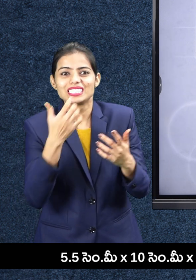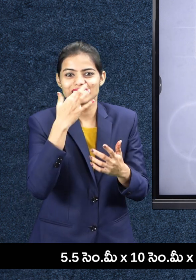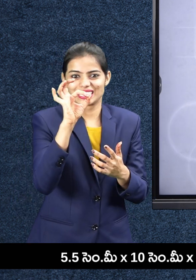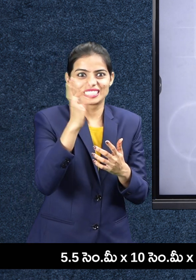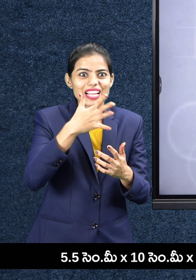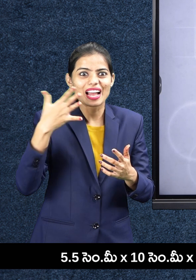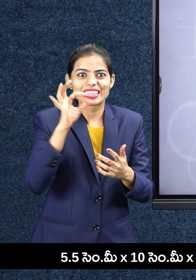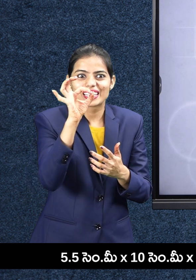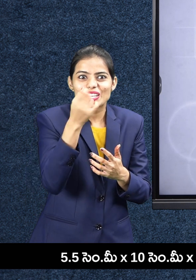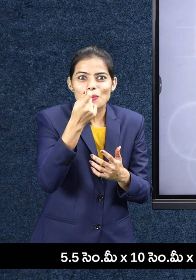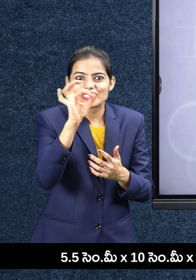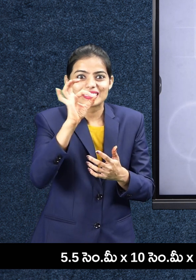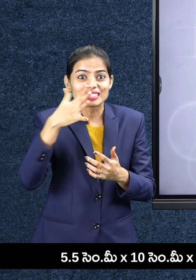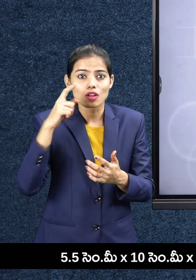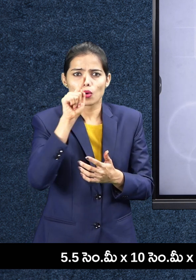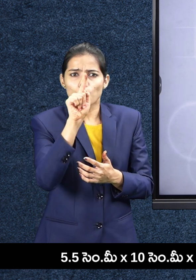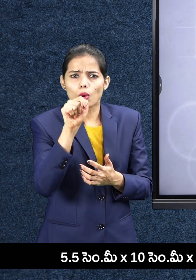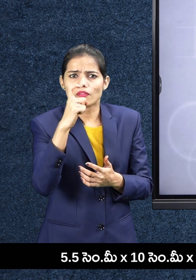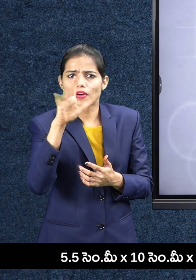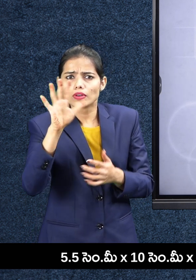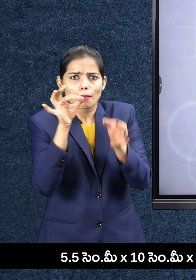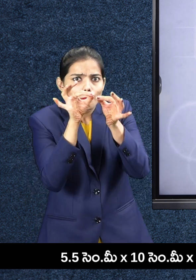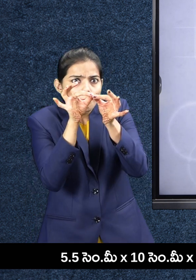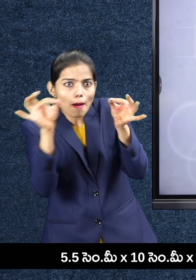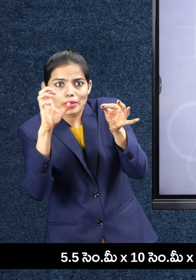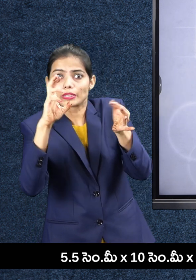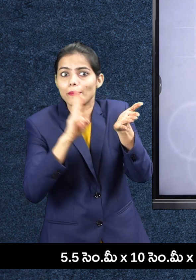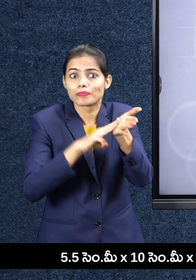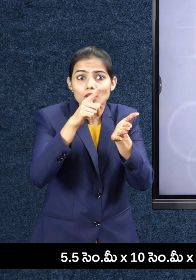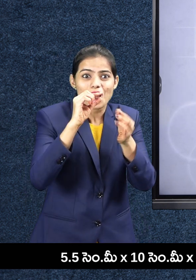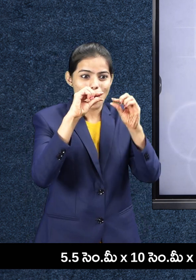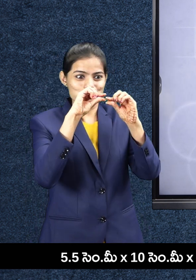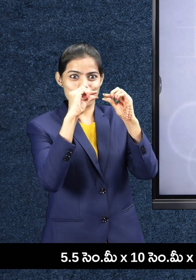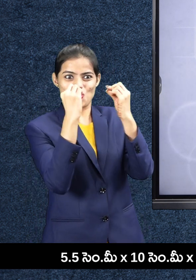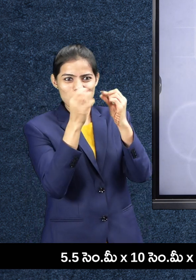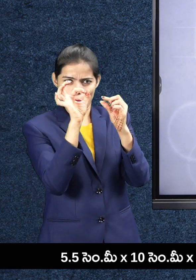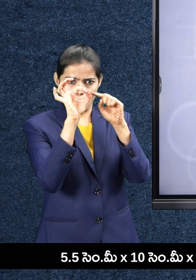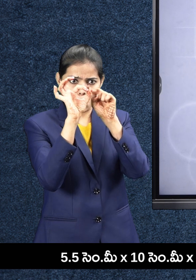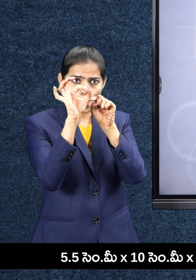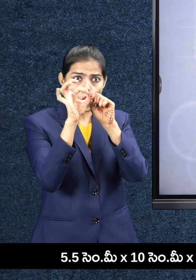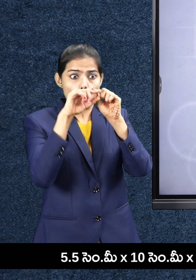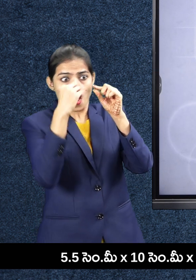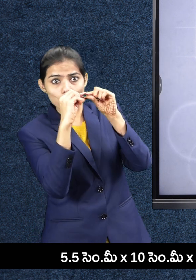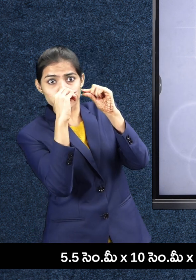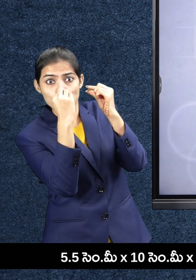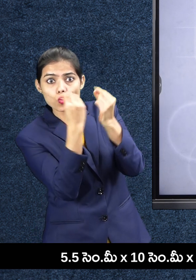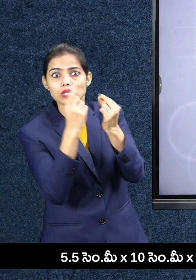5.5 సెంటీమీటర్స్ ఇంటూ 10 సెంటీమీటర్స్ ఇంటూ 3.5 సెంటీమీటర్స్ కొలతలు